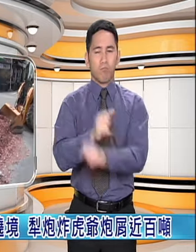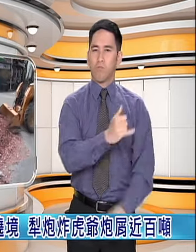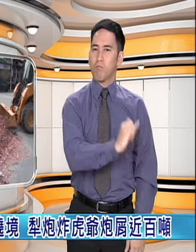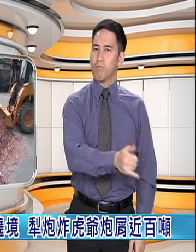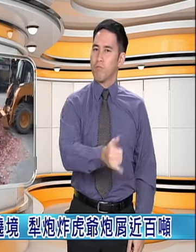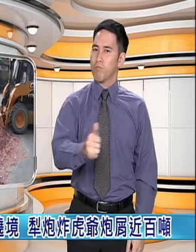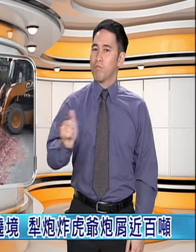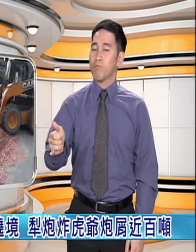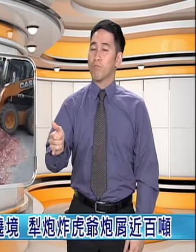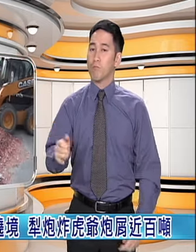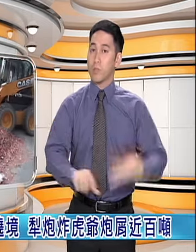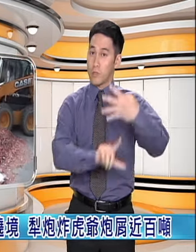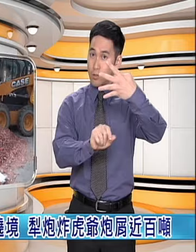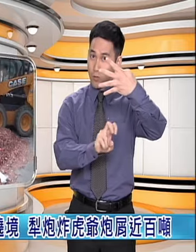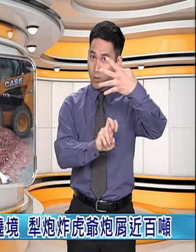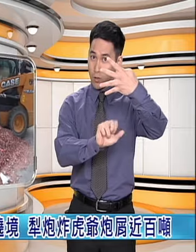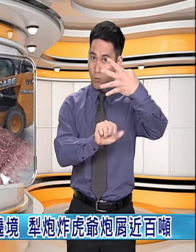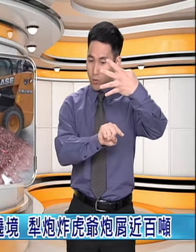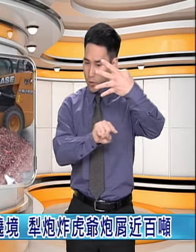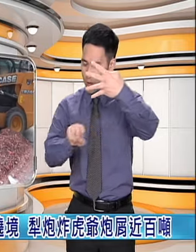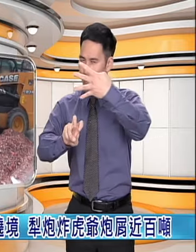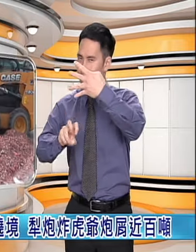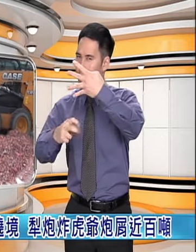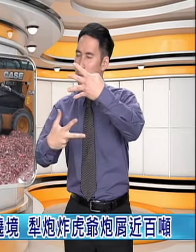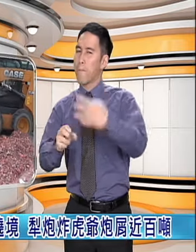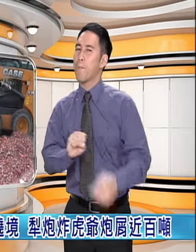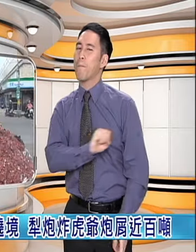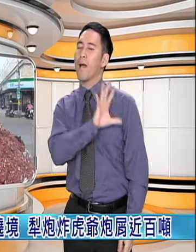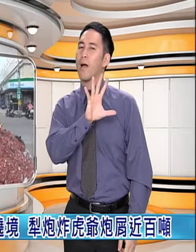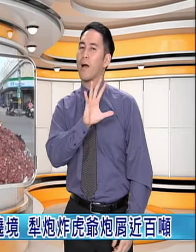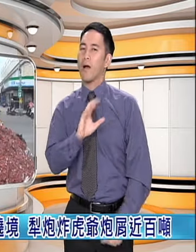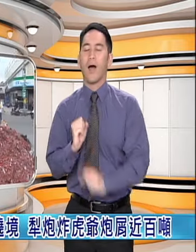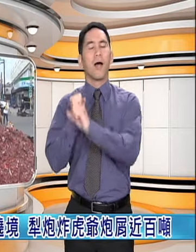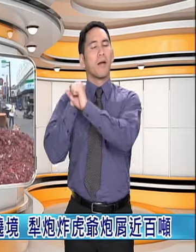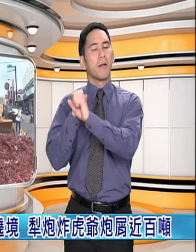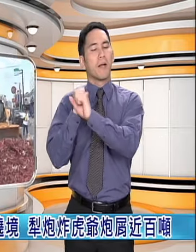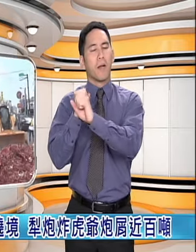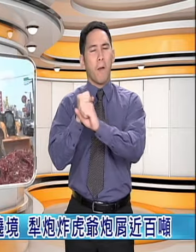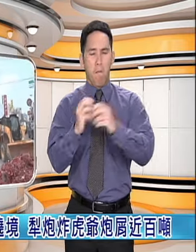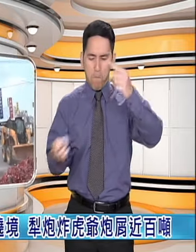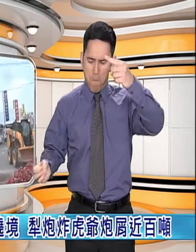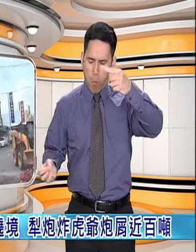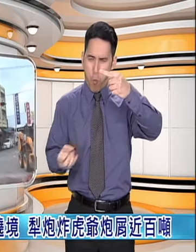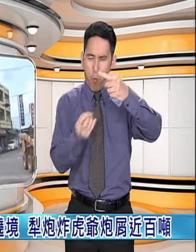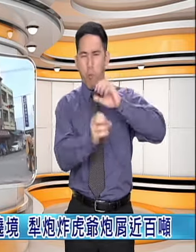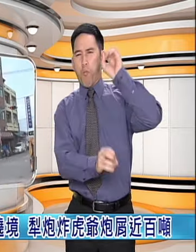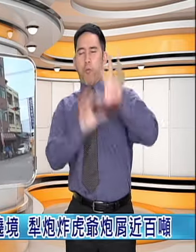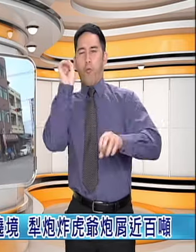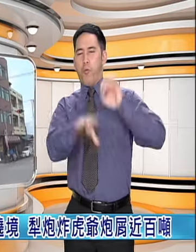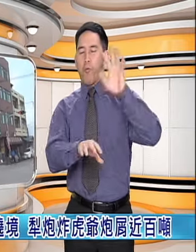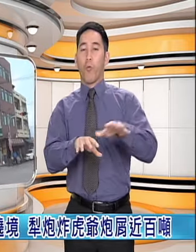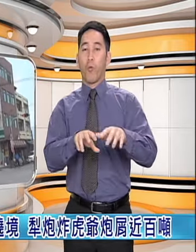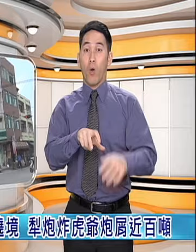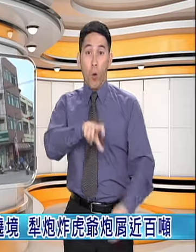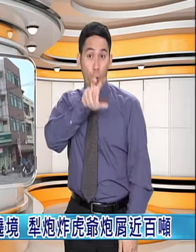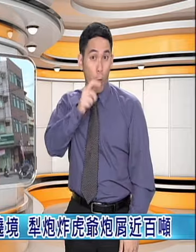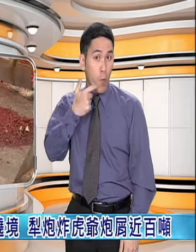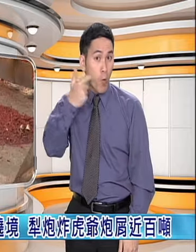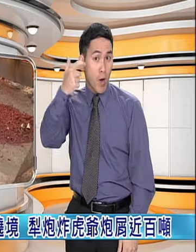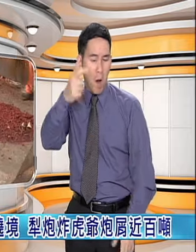25号起连续3天举行。而其中被称为台湾三大炮之一，北港